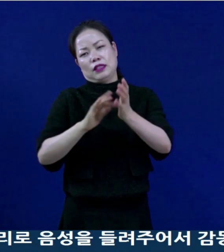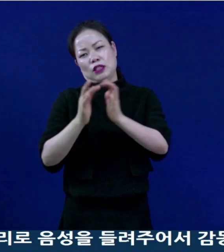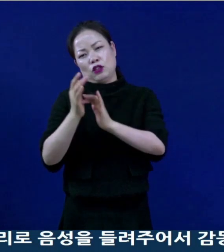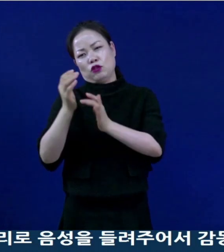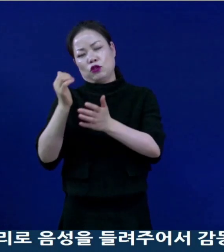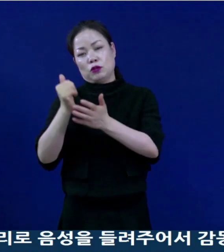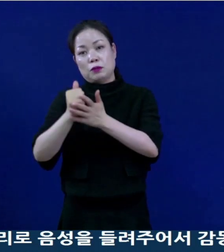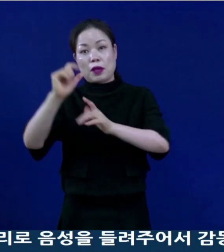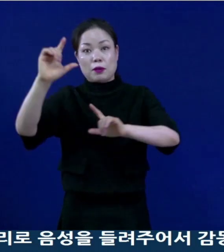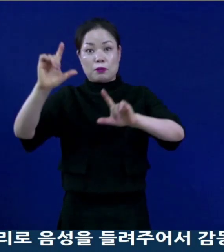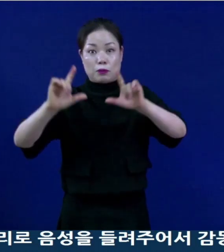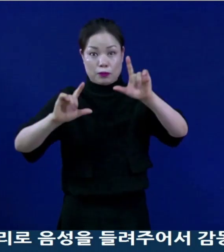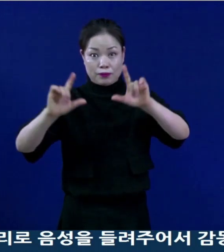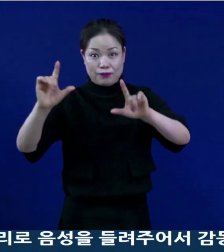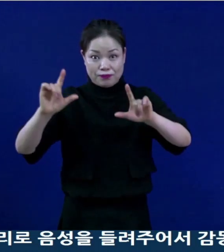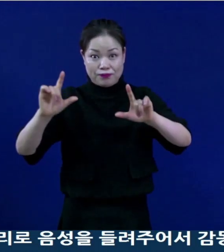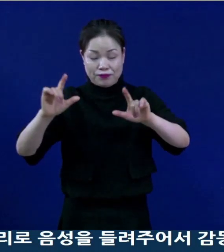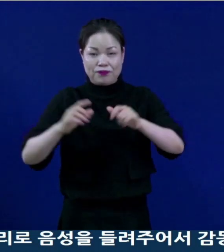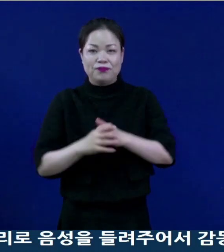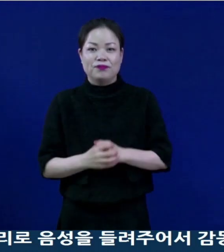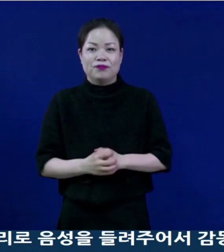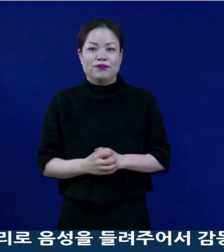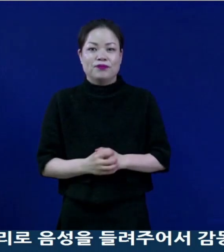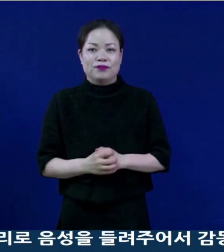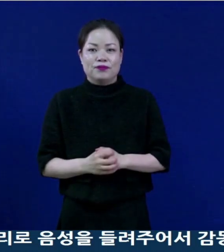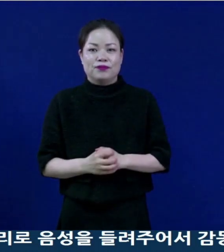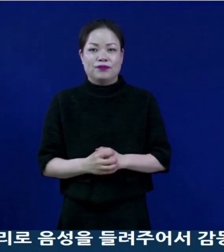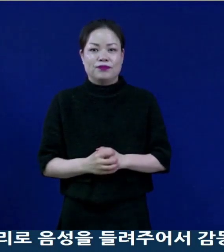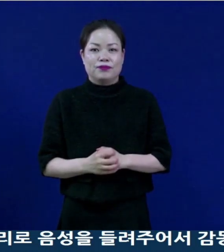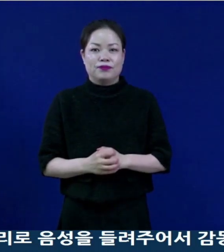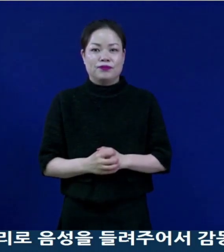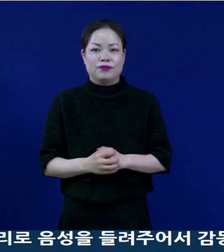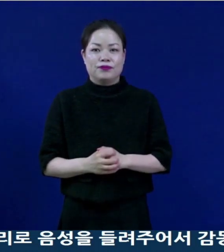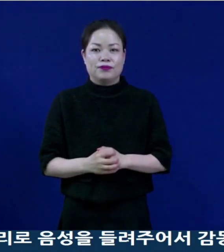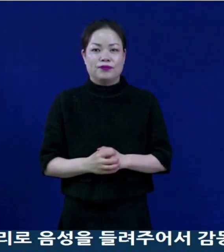예수님의 모습이라는 사실입니다. 자, 이제